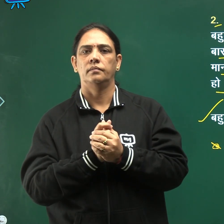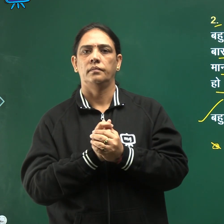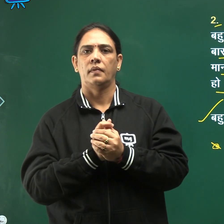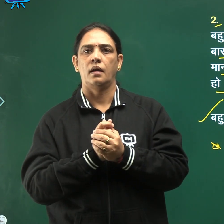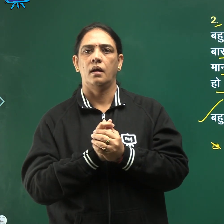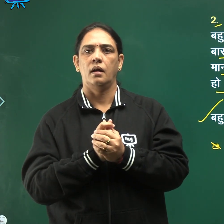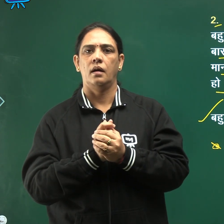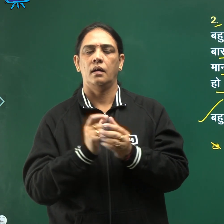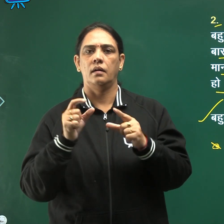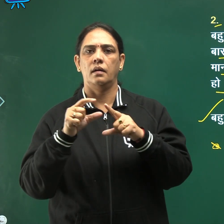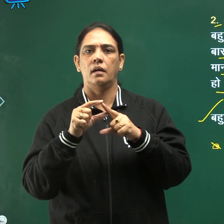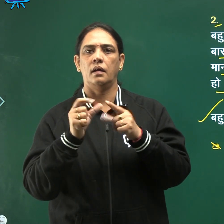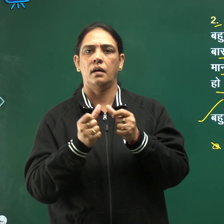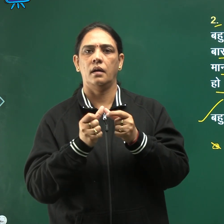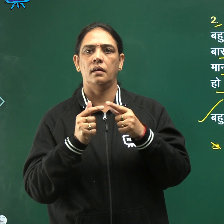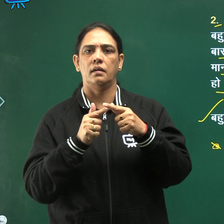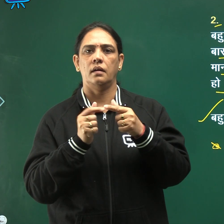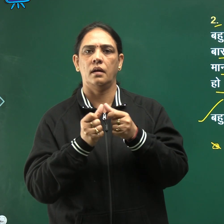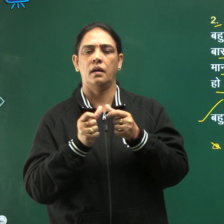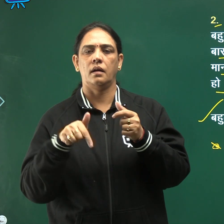आंकड़ों का